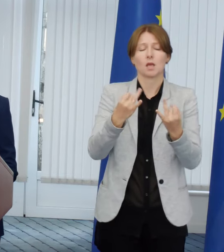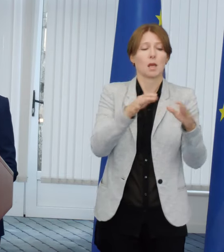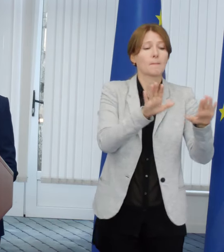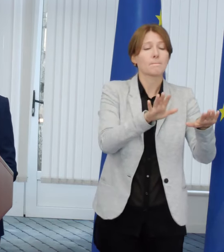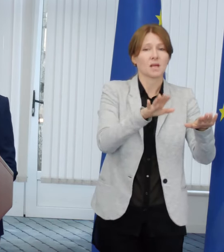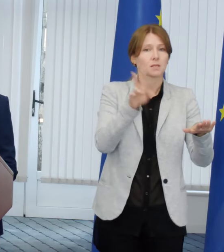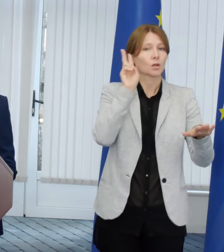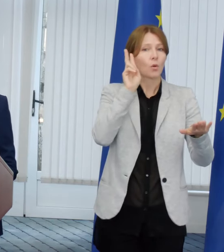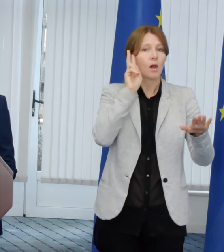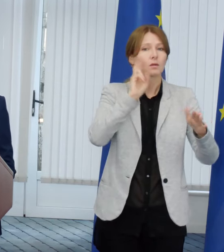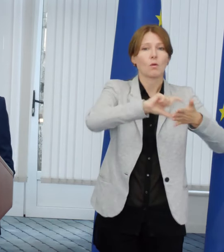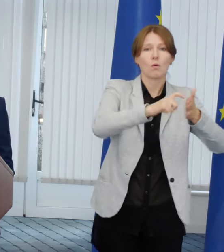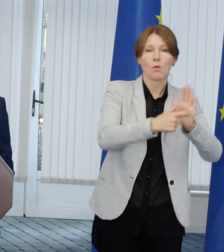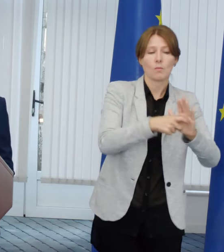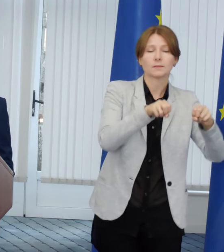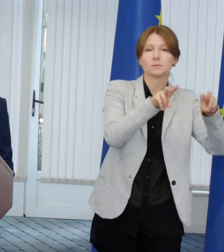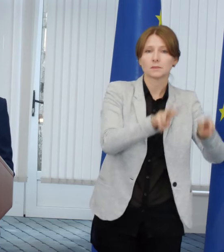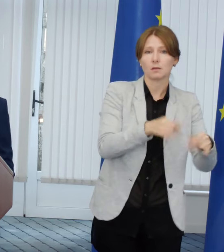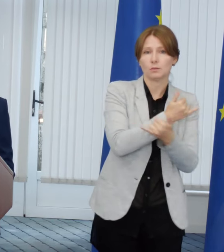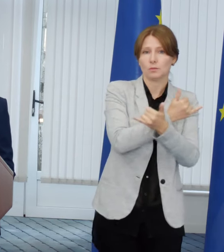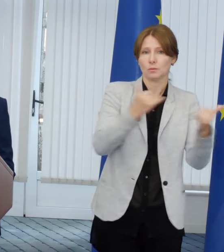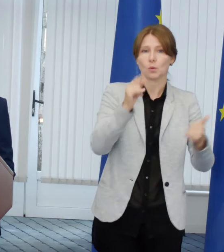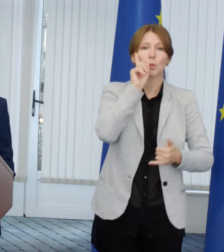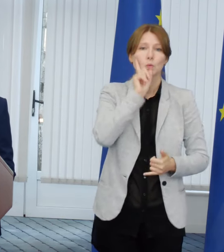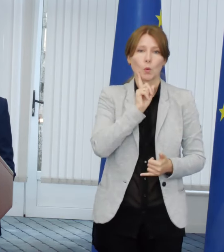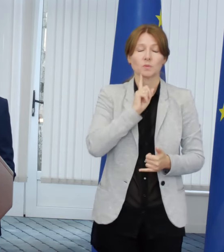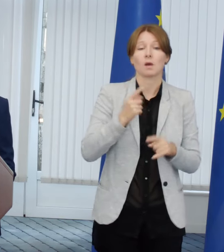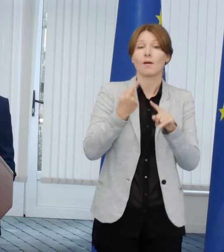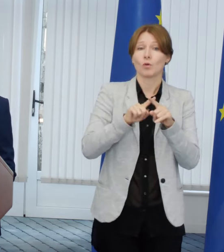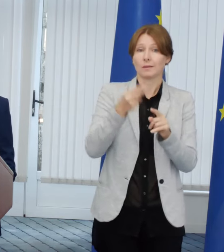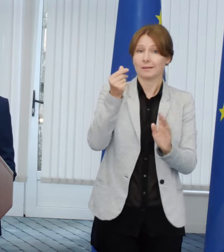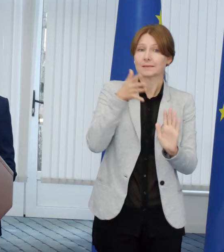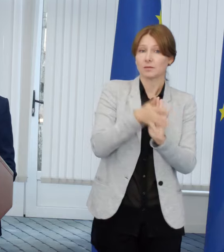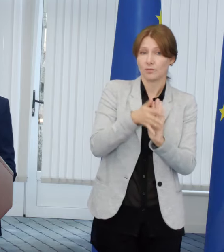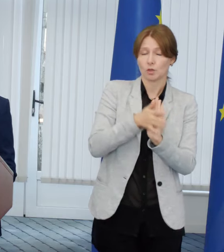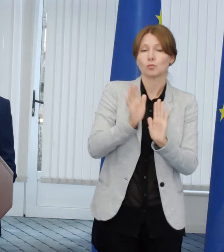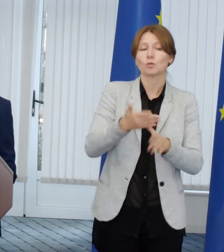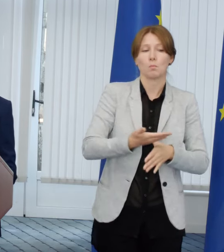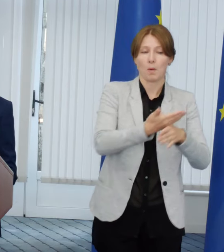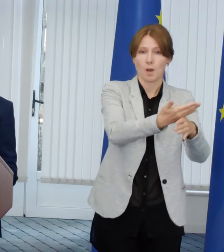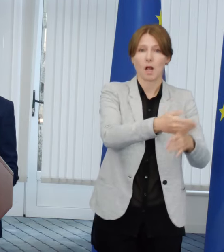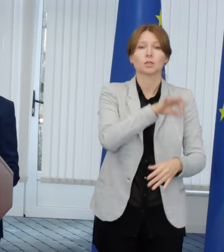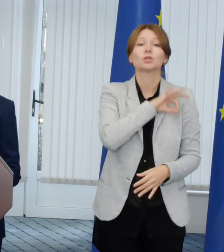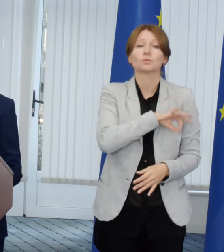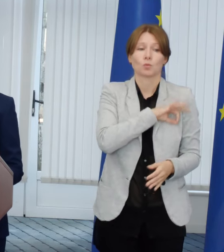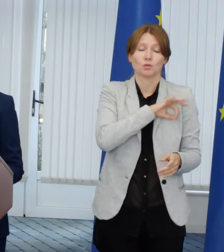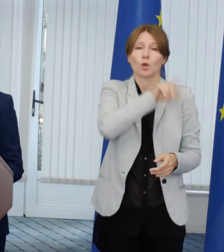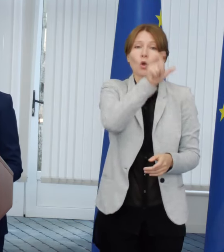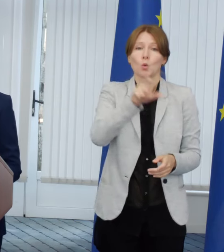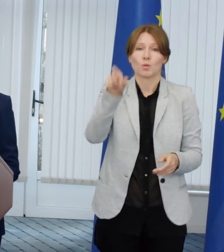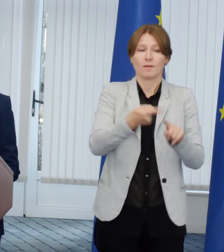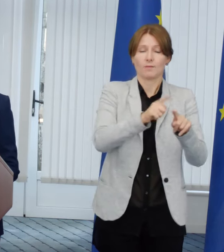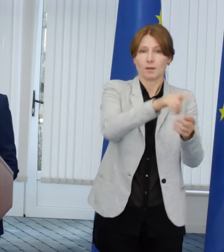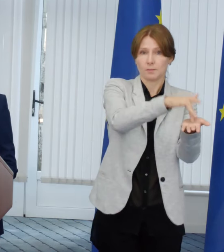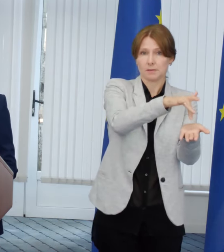blocurilor sanitare. Sunt investiții care vor ajuta beneficiarii acestui centru.